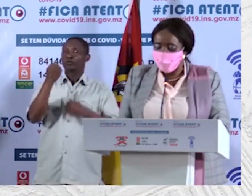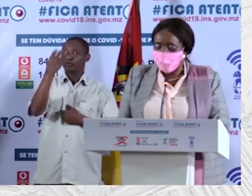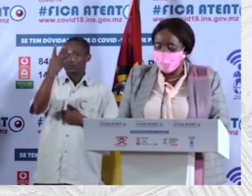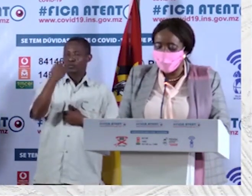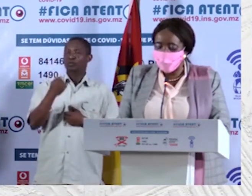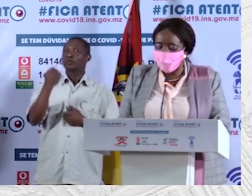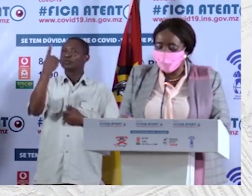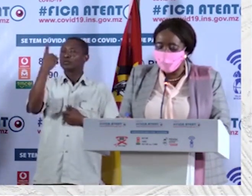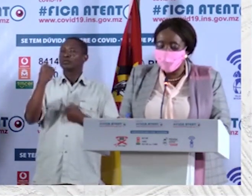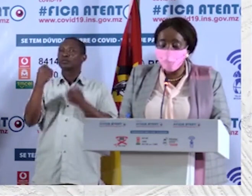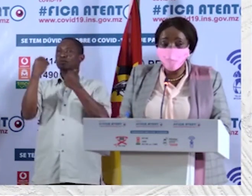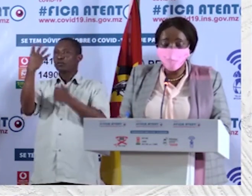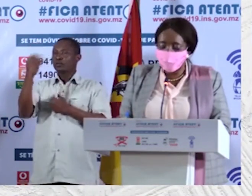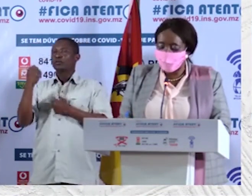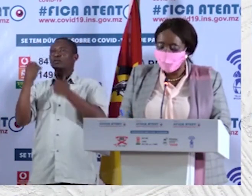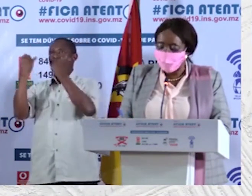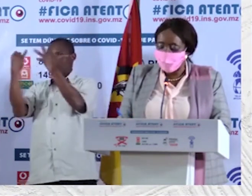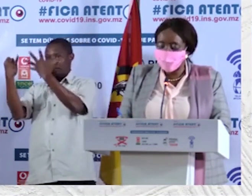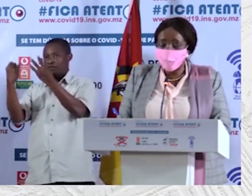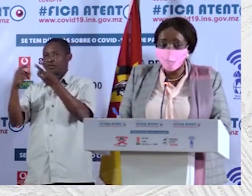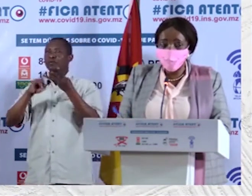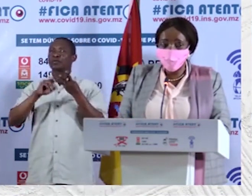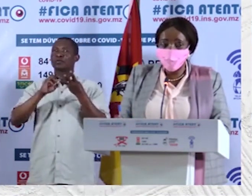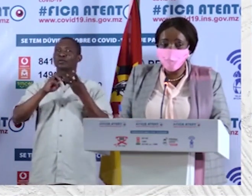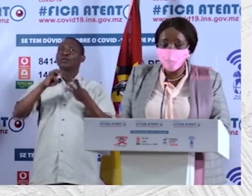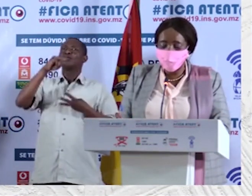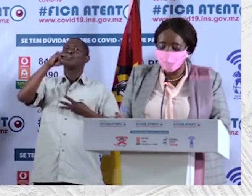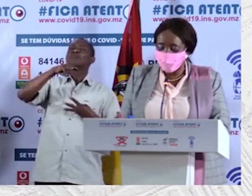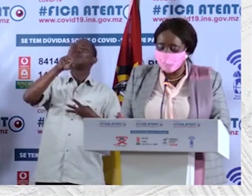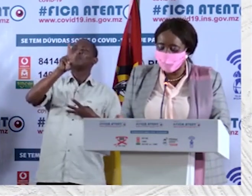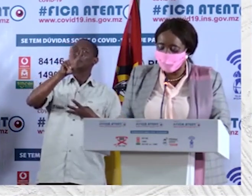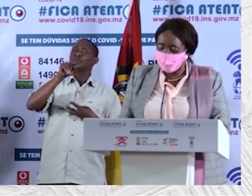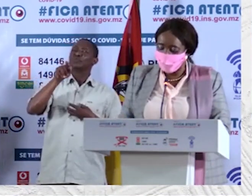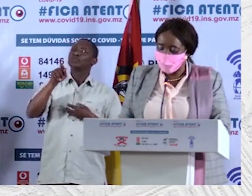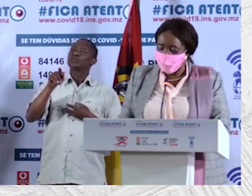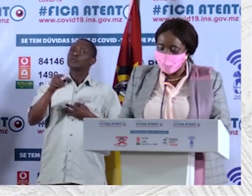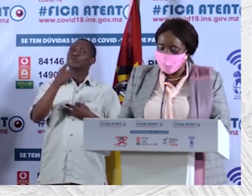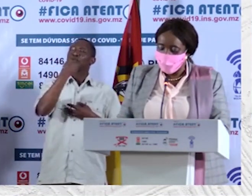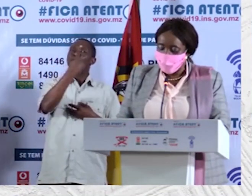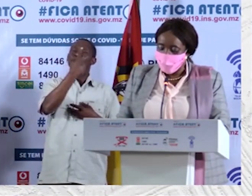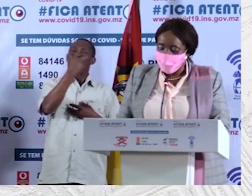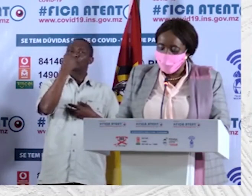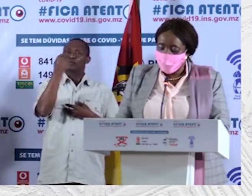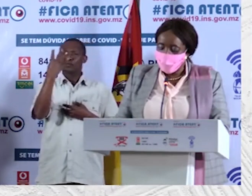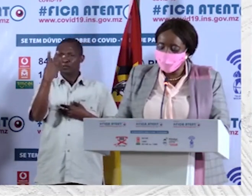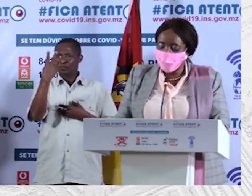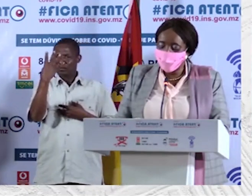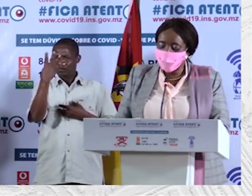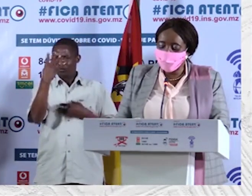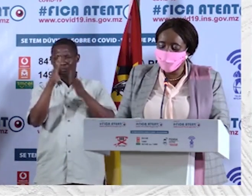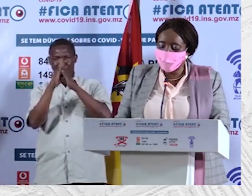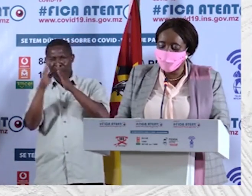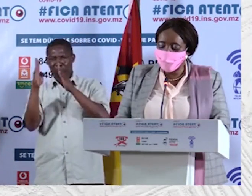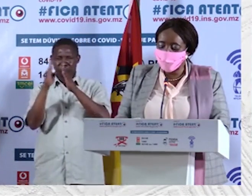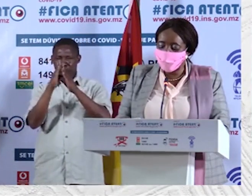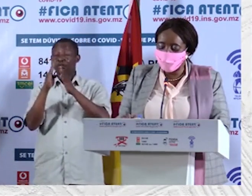146 ou ainda pela Movitel através de 1490. É também